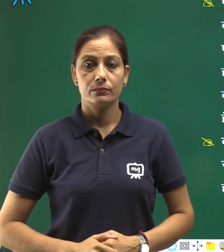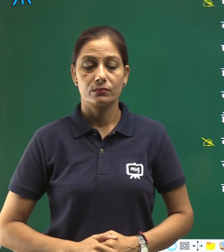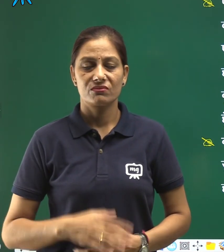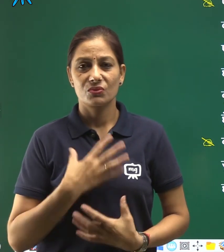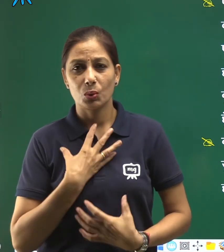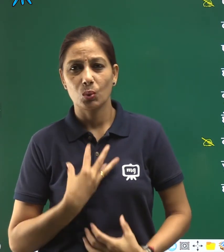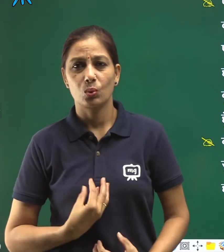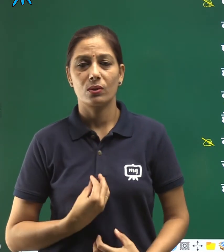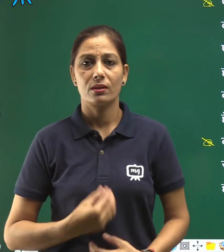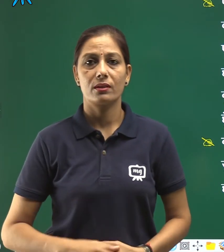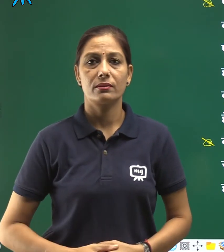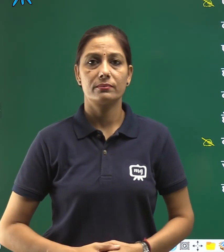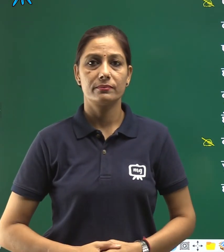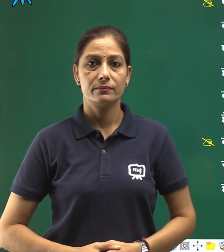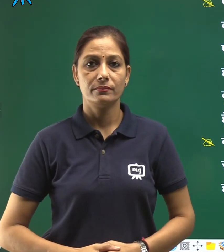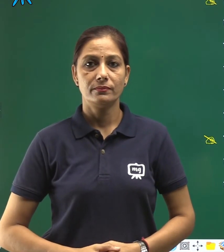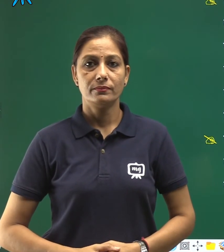दुख होता है।